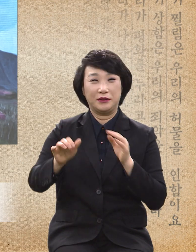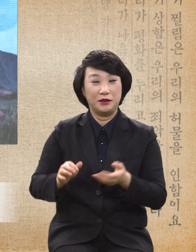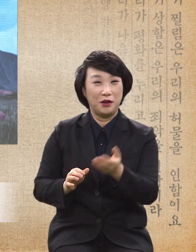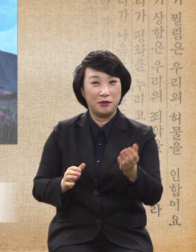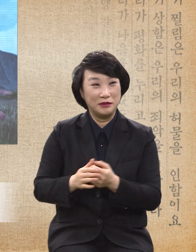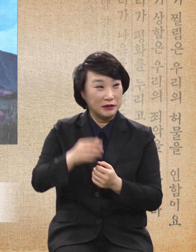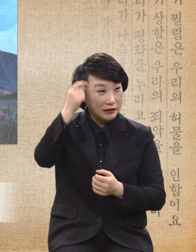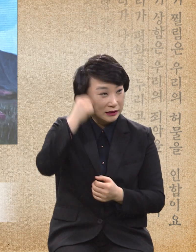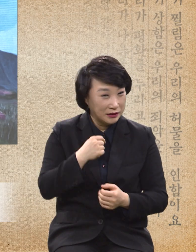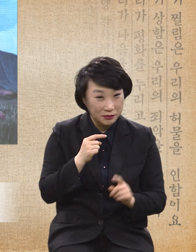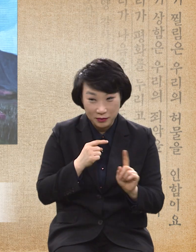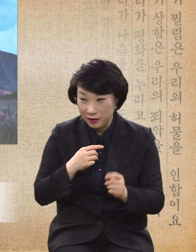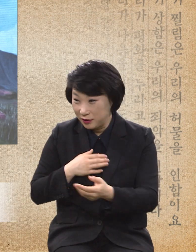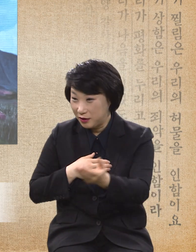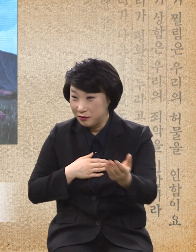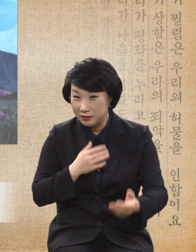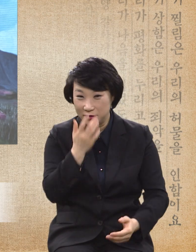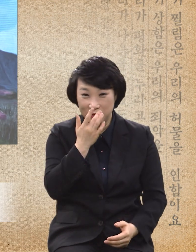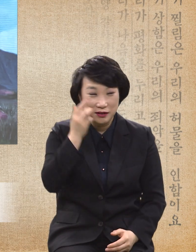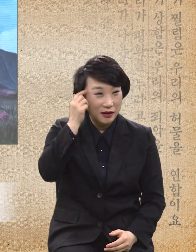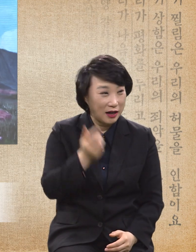실감 안 나죠? 응?